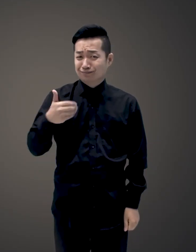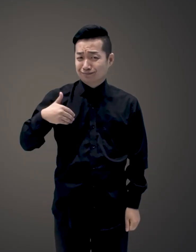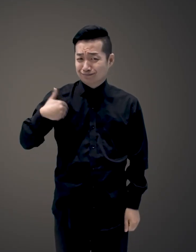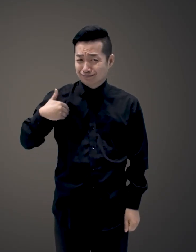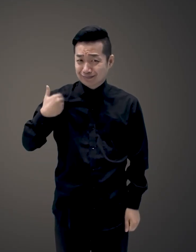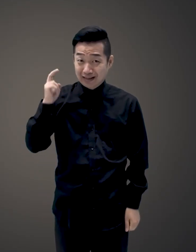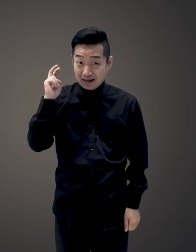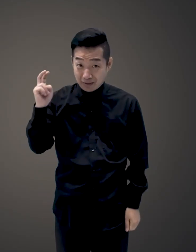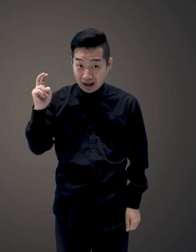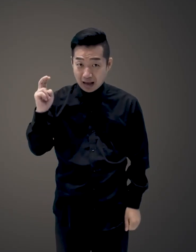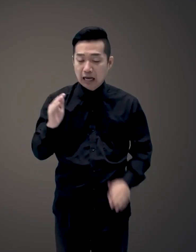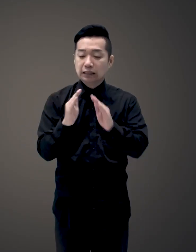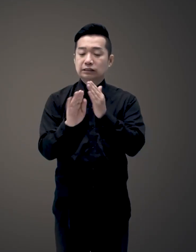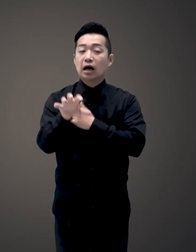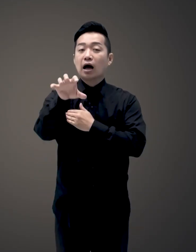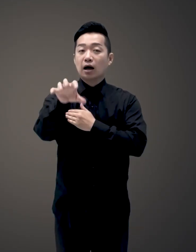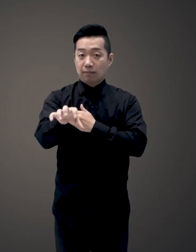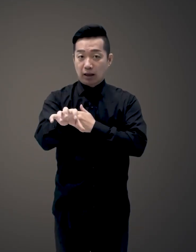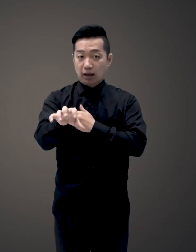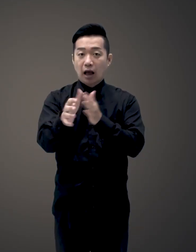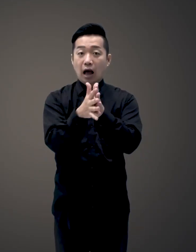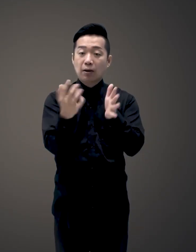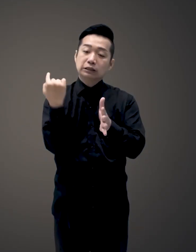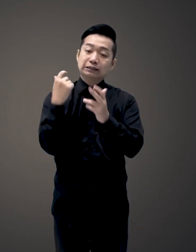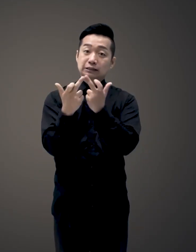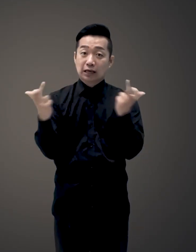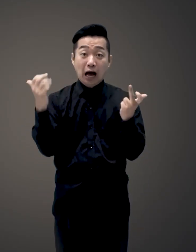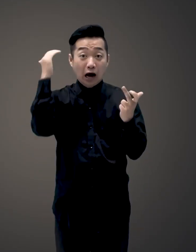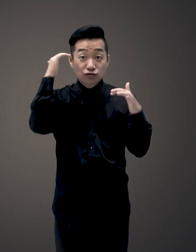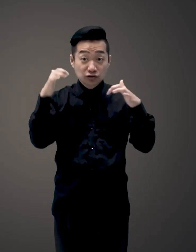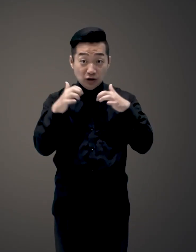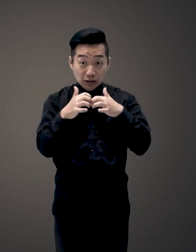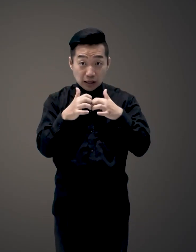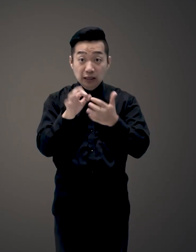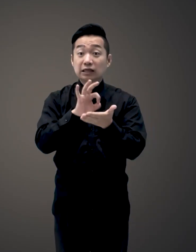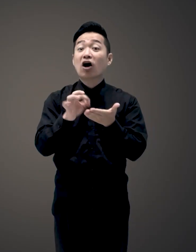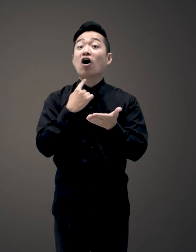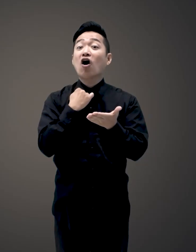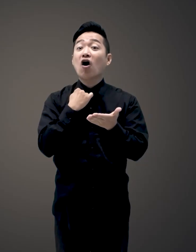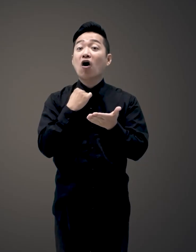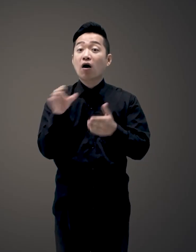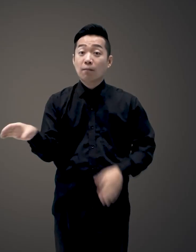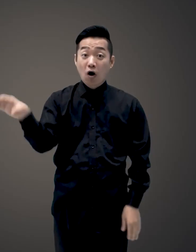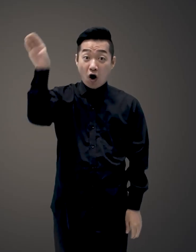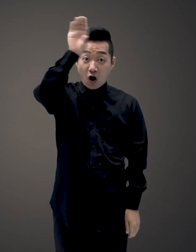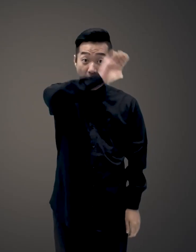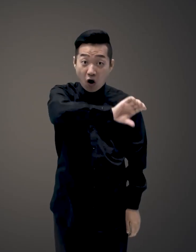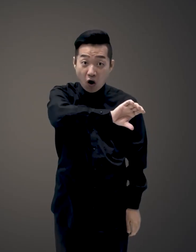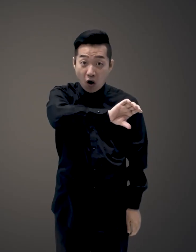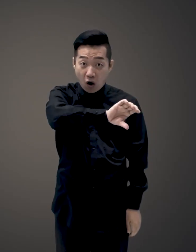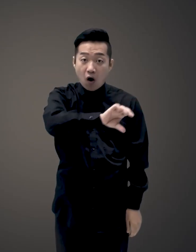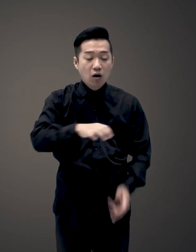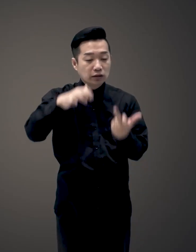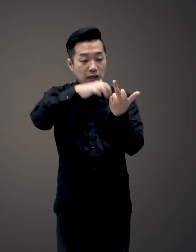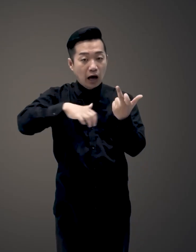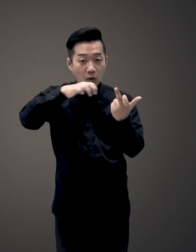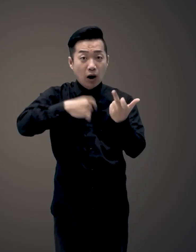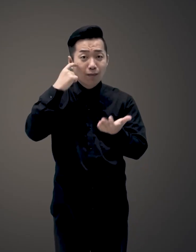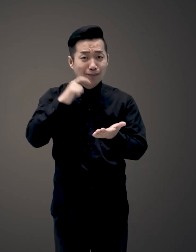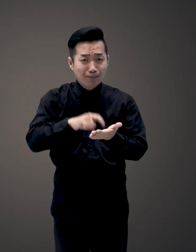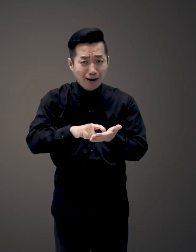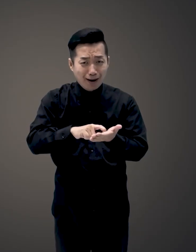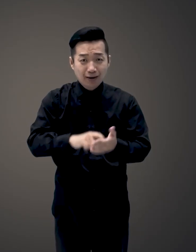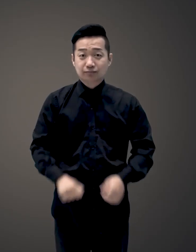압니까? 우리 집 아파트 뒷산에서 한국 전쟁에 사용했던 벙커와 식민시대의 탄광을 발견하게